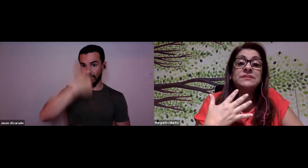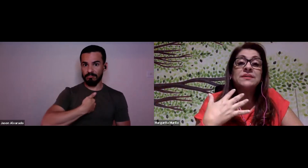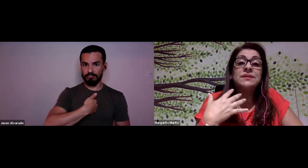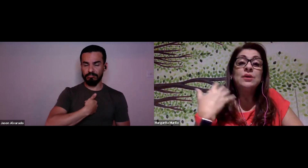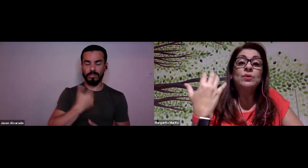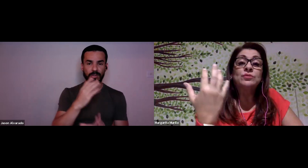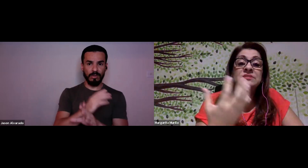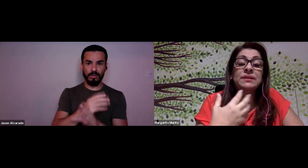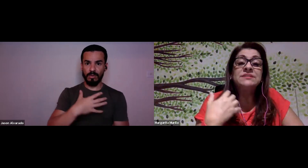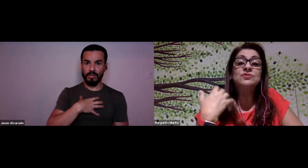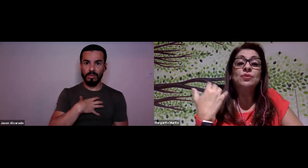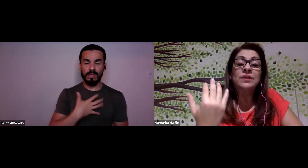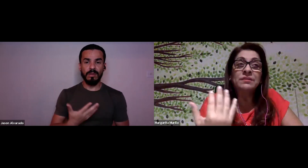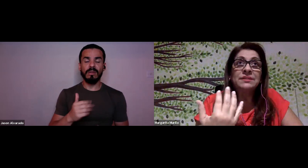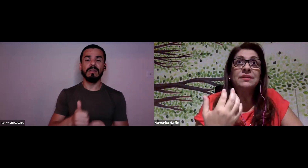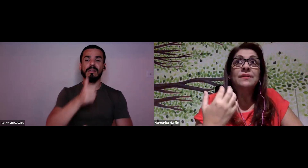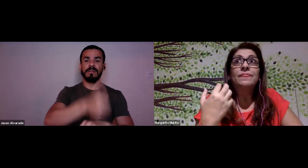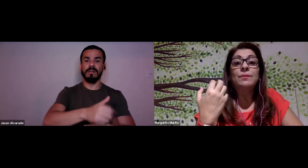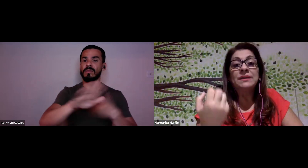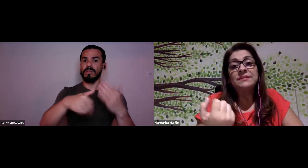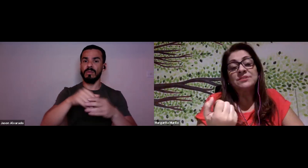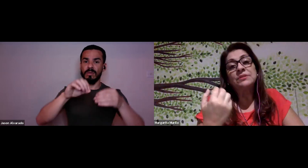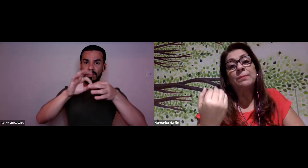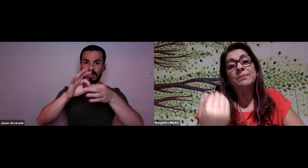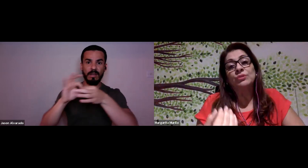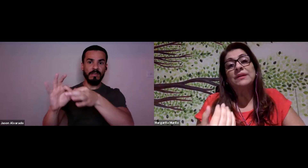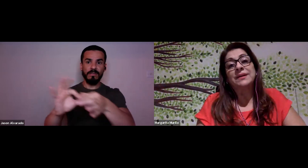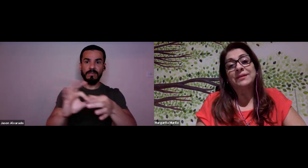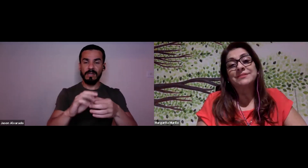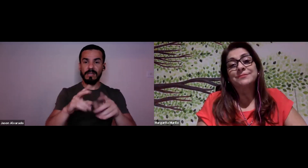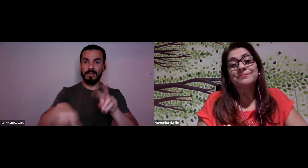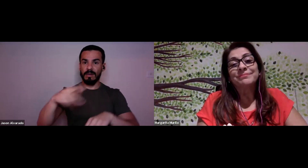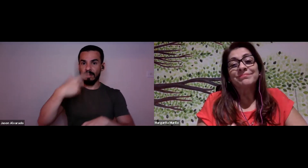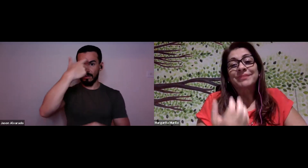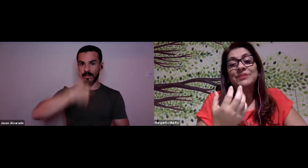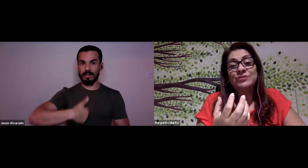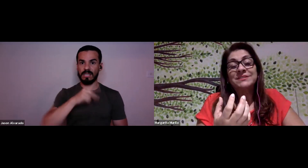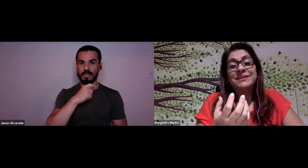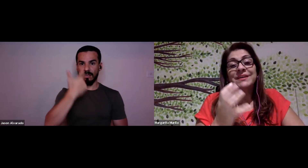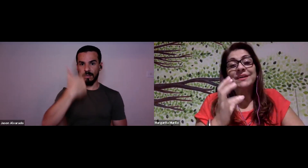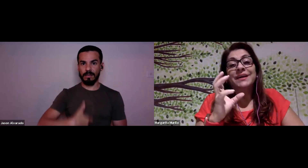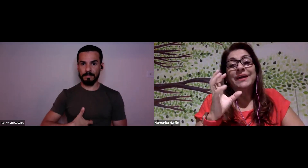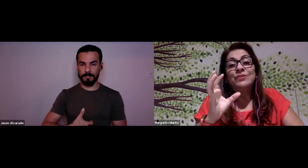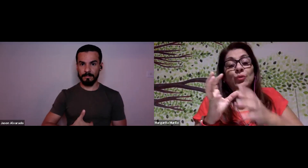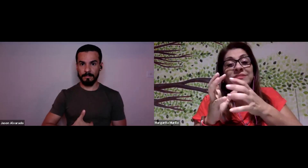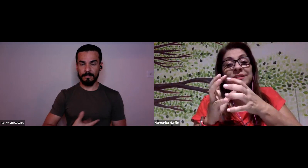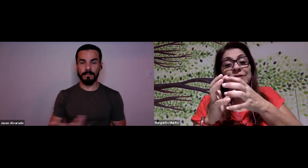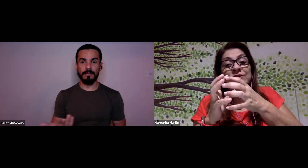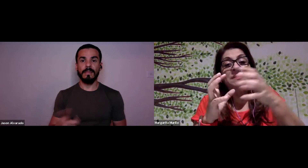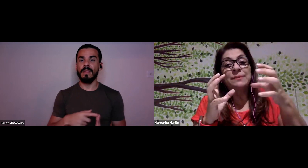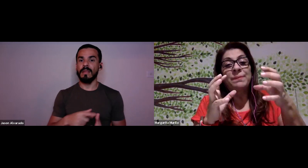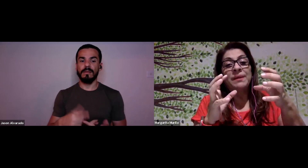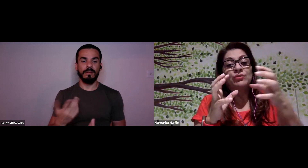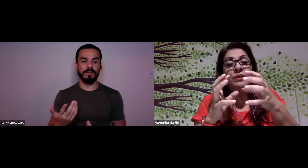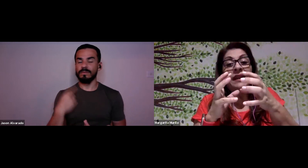te cuidas y cuando estableces toda una red de validación de la persona que eres entonces no